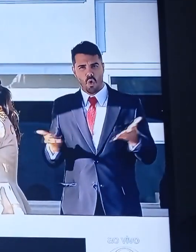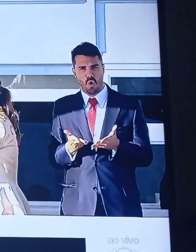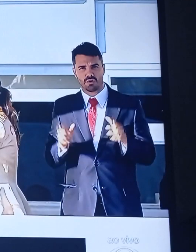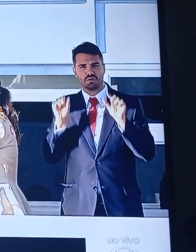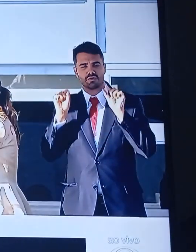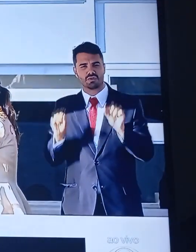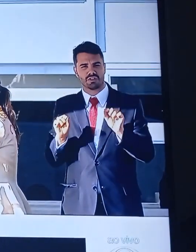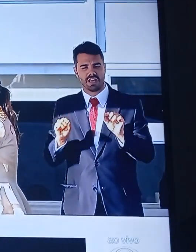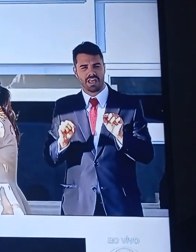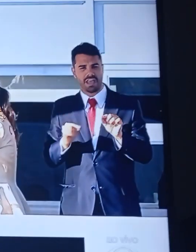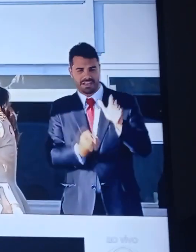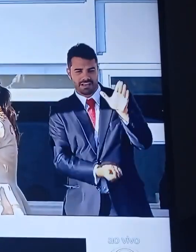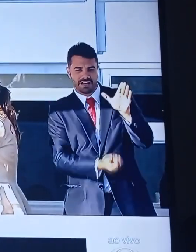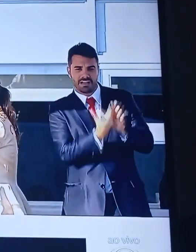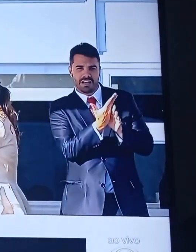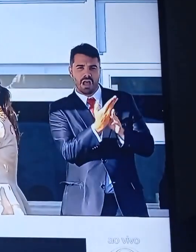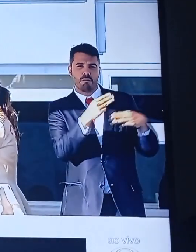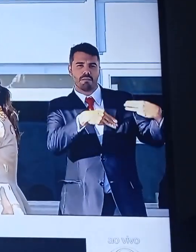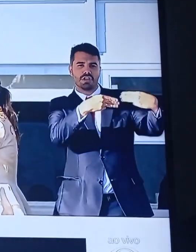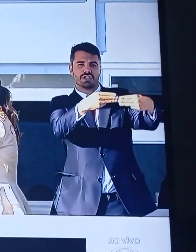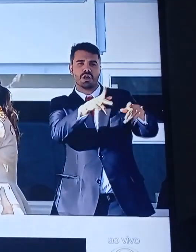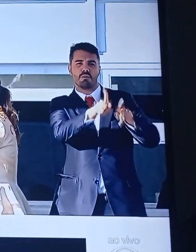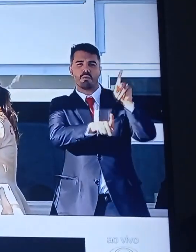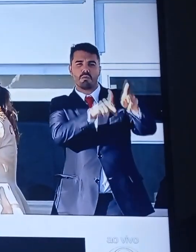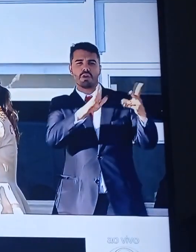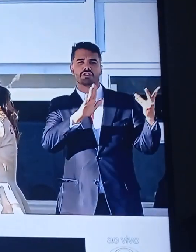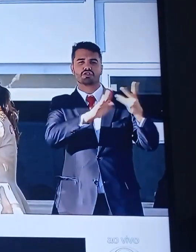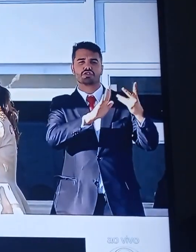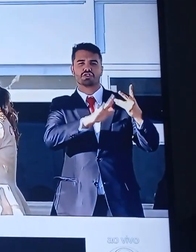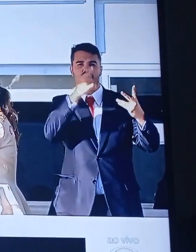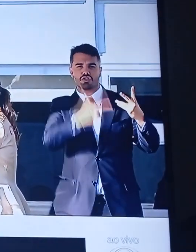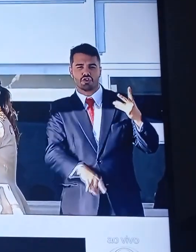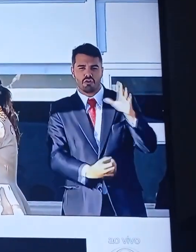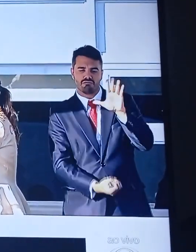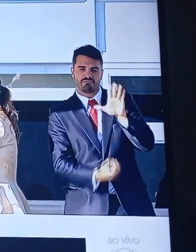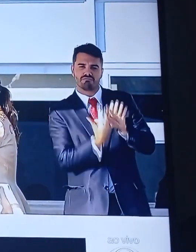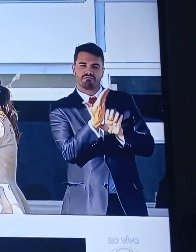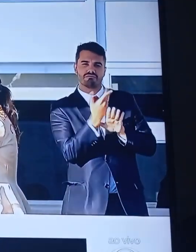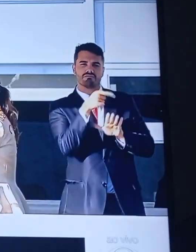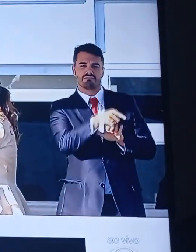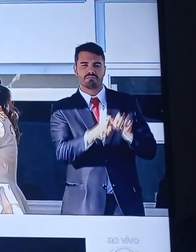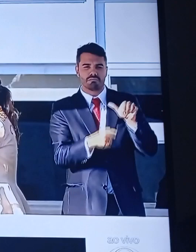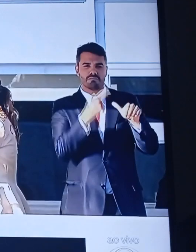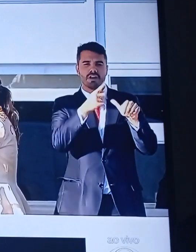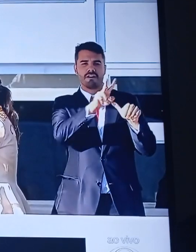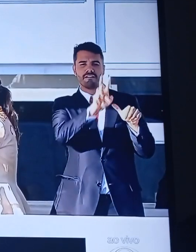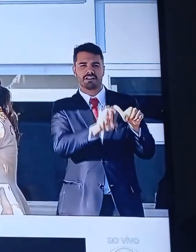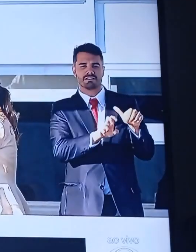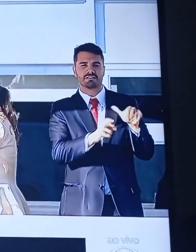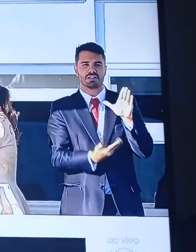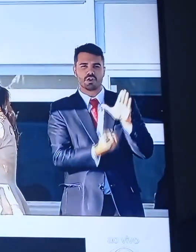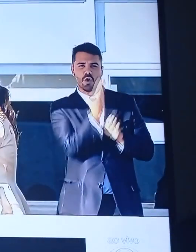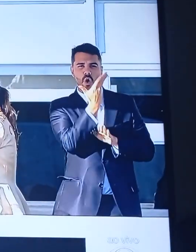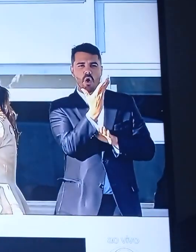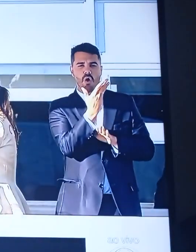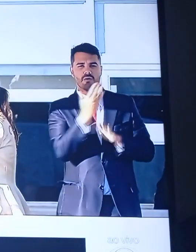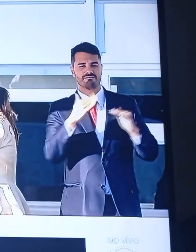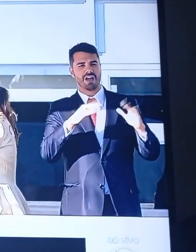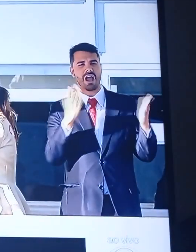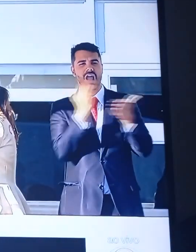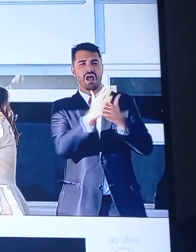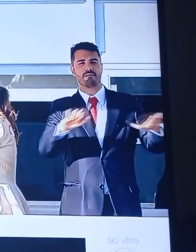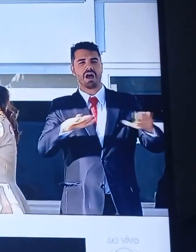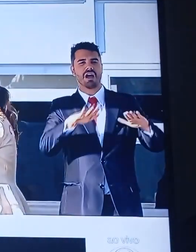estamos criando o Ministério dos Povos Indígenas para combater 500 anos de desigualdade.